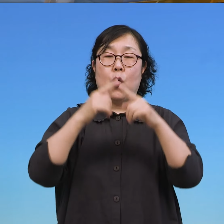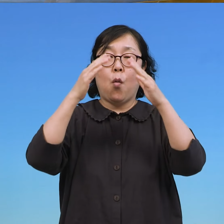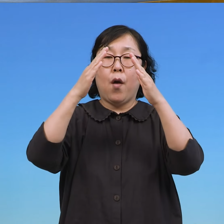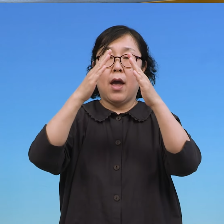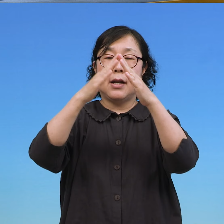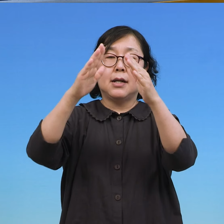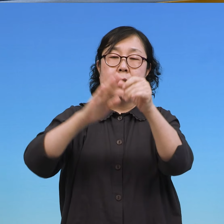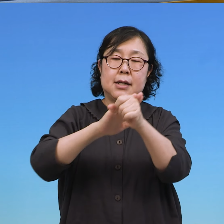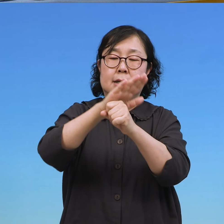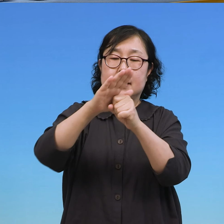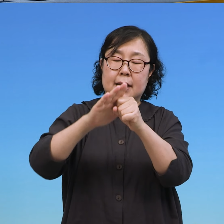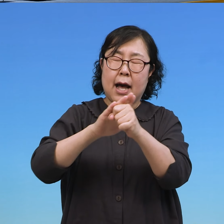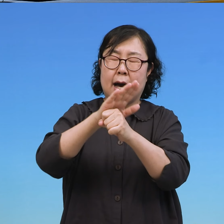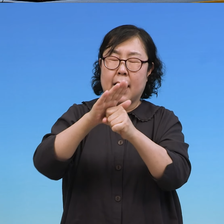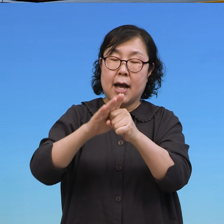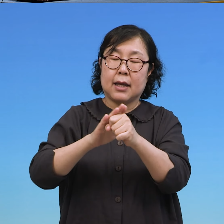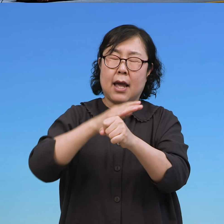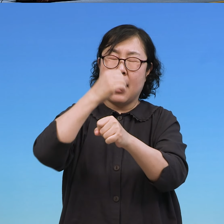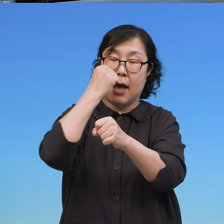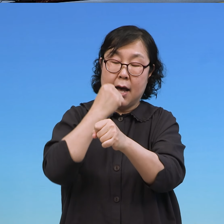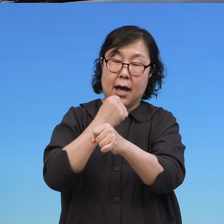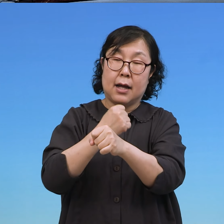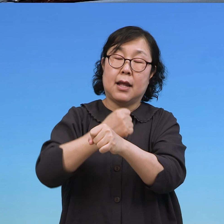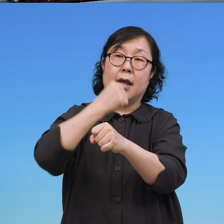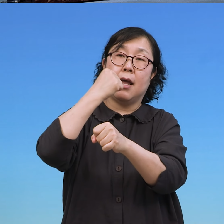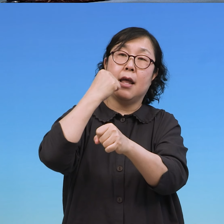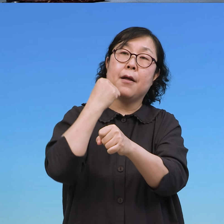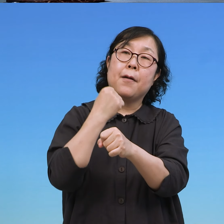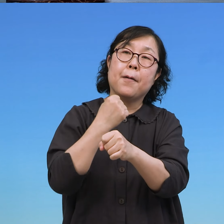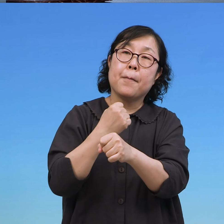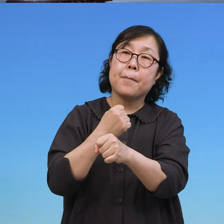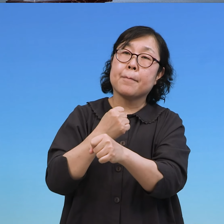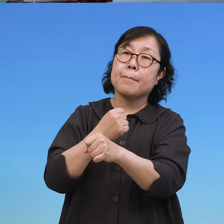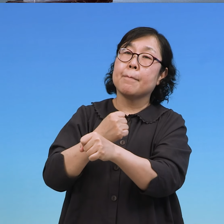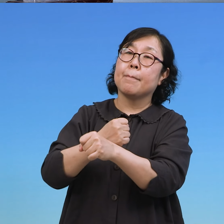나의 교회를 사랑케 하네. 사랑케